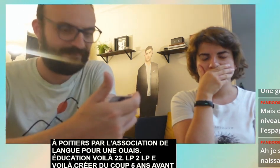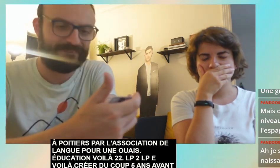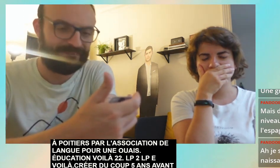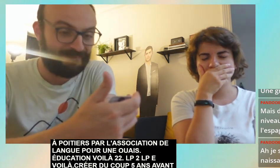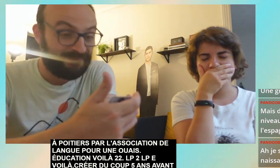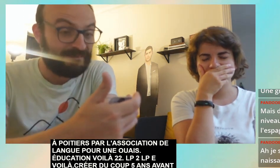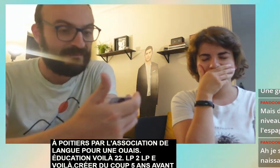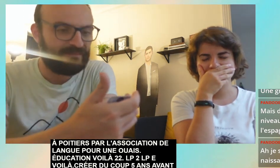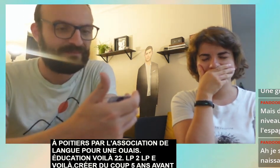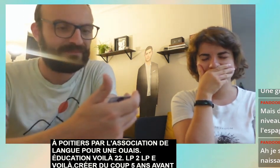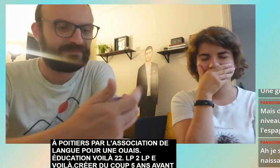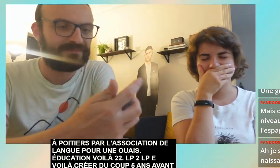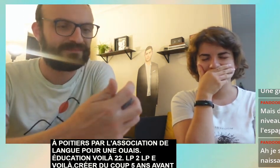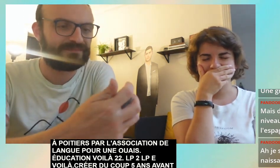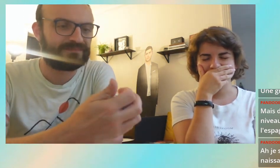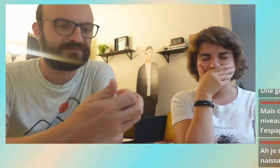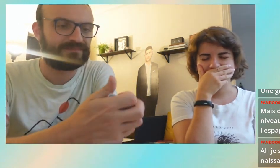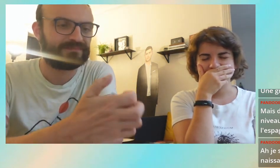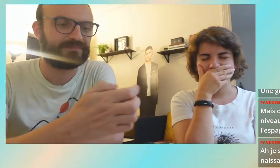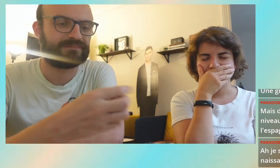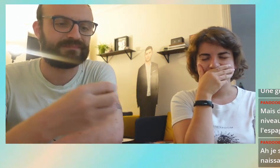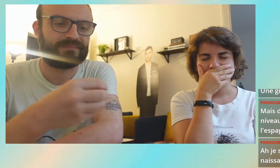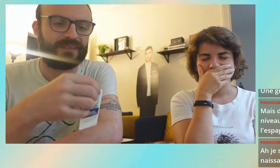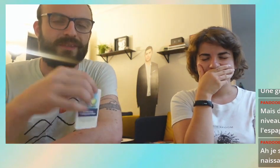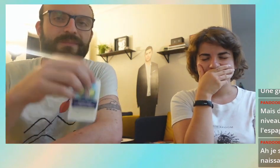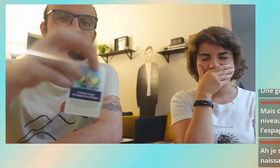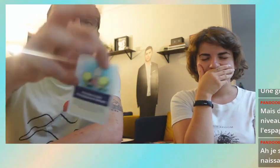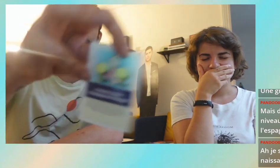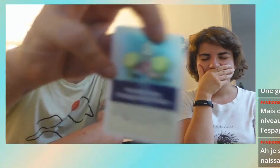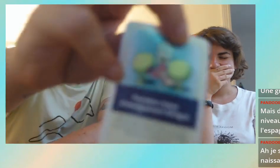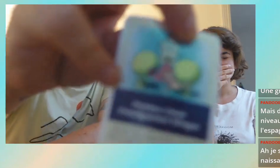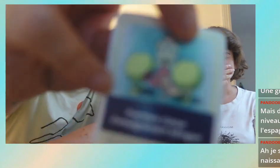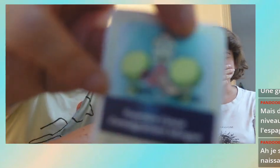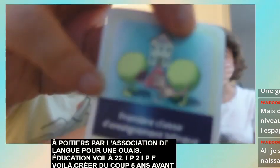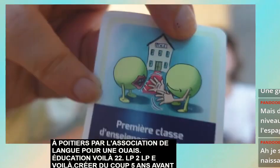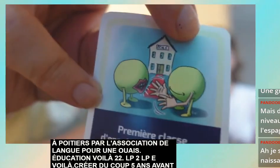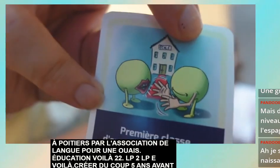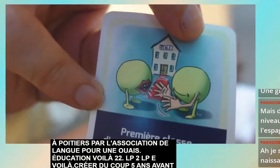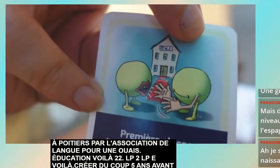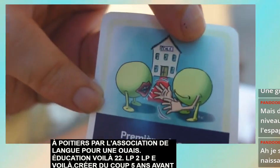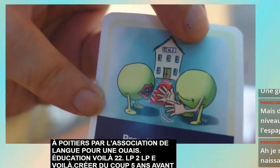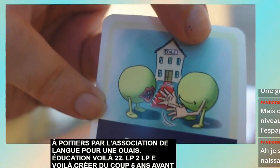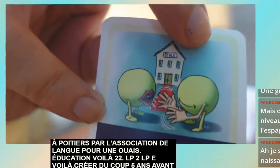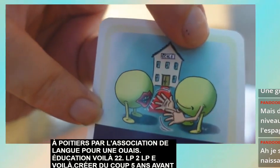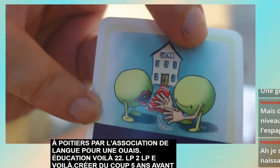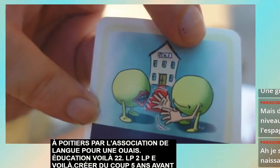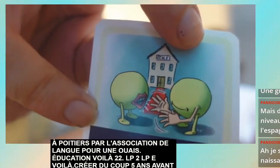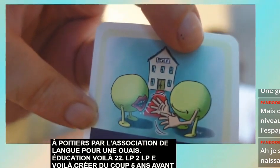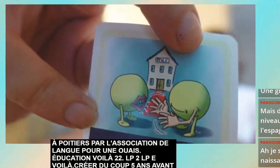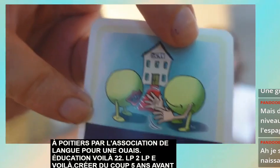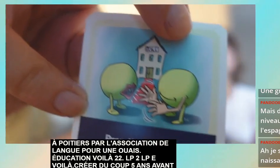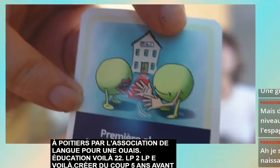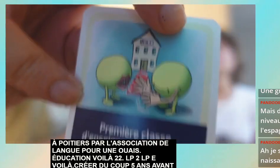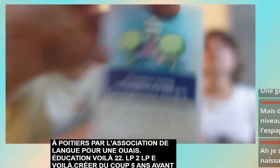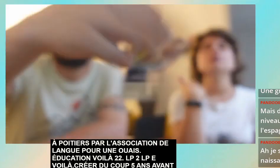Vous pouvez admirer le dessin. crois que Très, c'est très beau. après